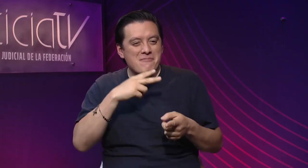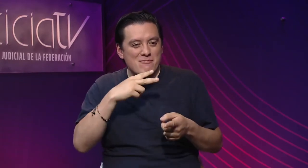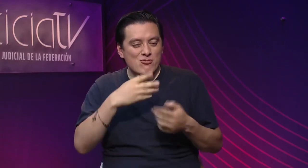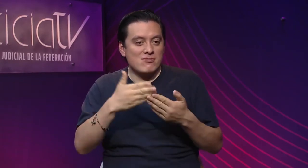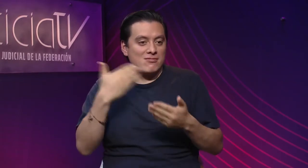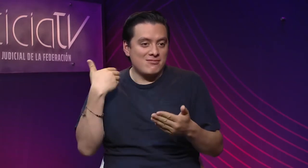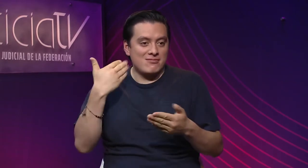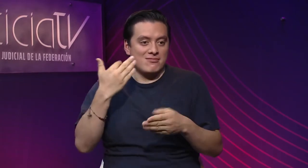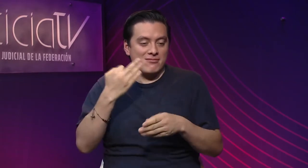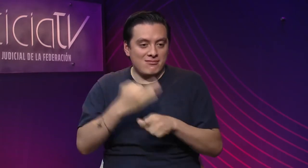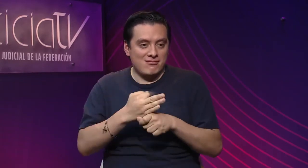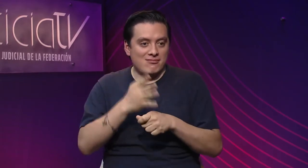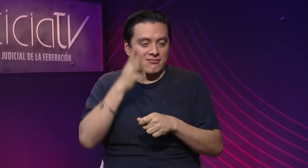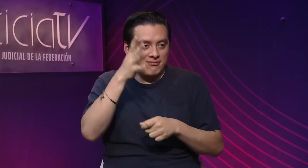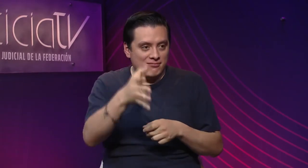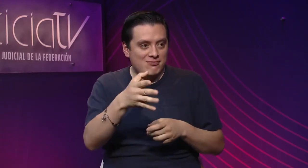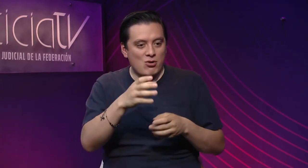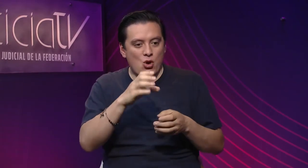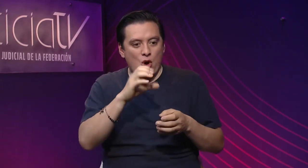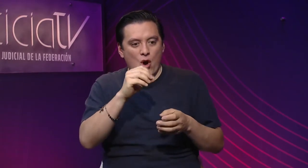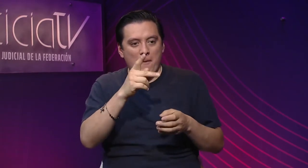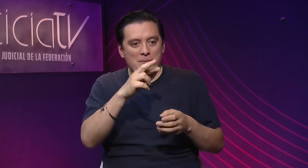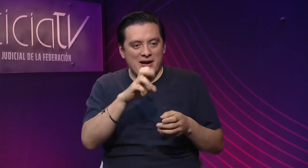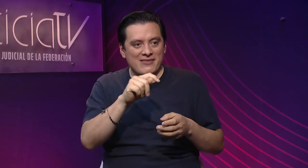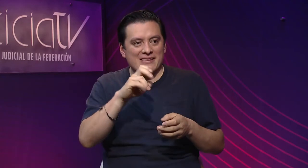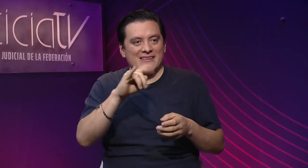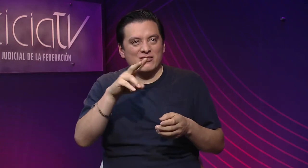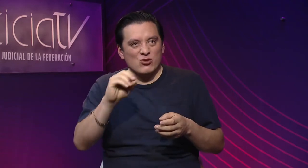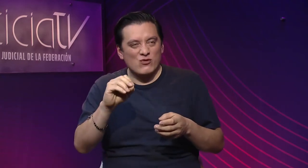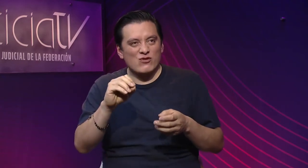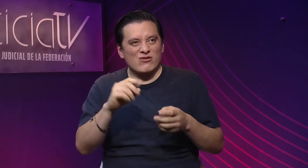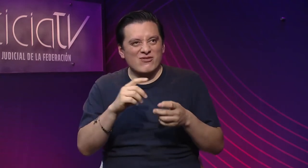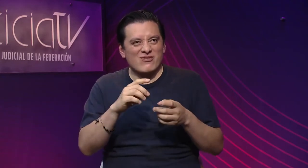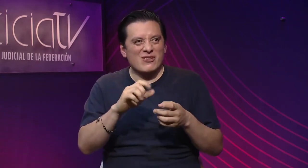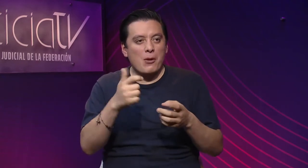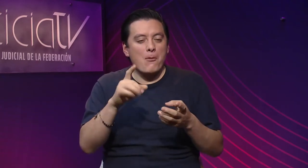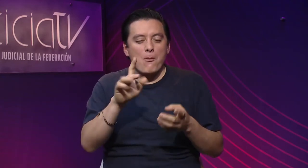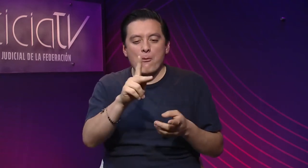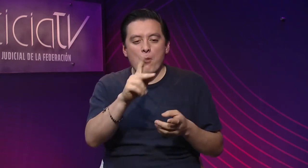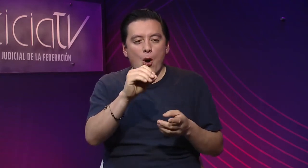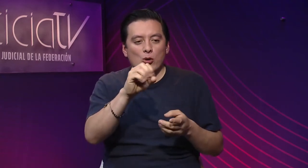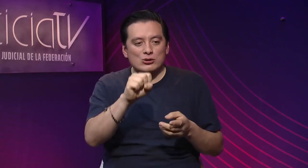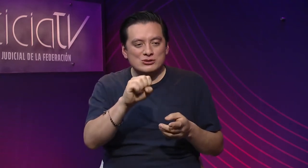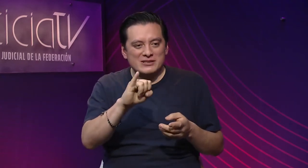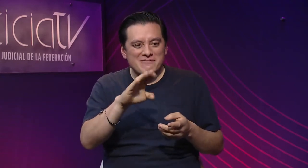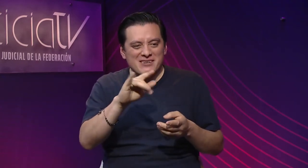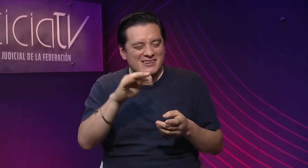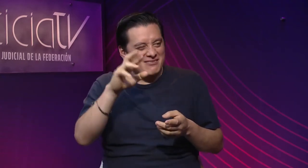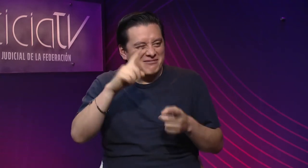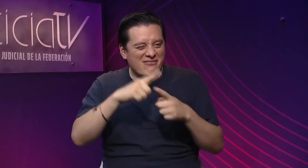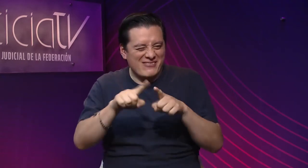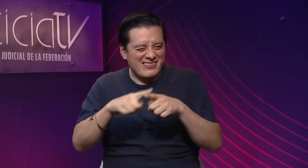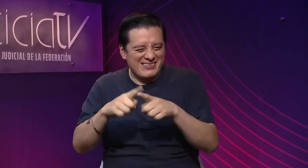cuenta todas las posibles conjugaciones que tienen los verbos, todos los tiempos verbales,